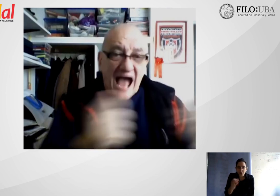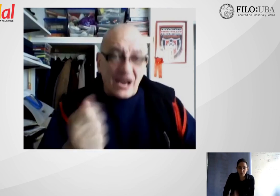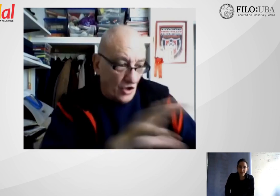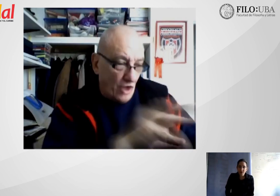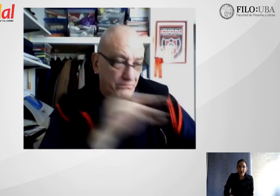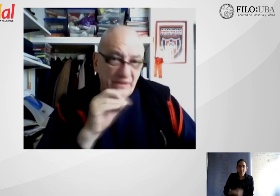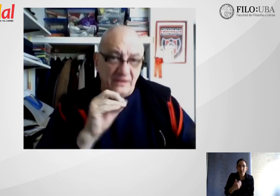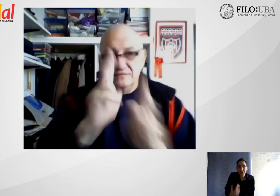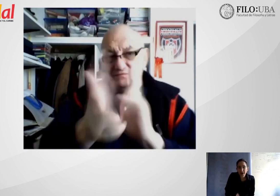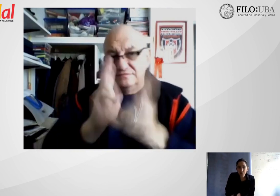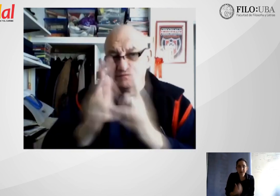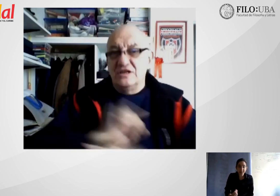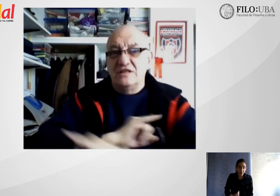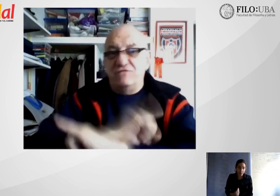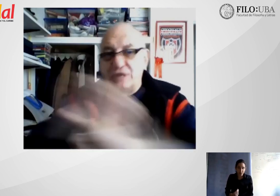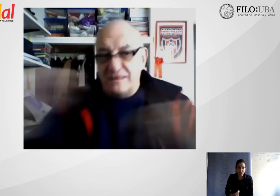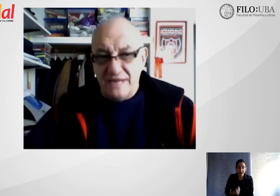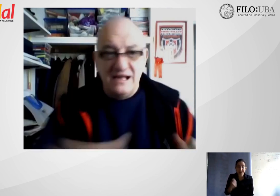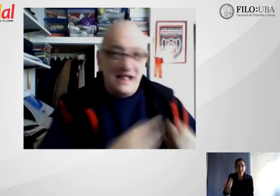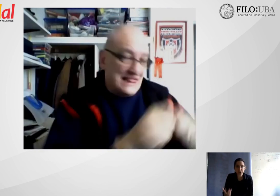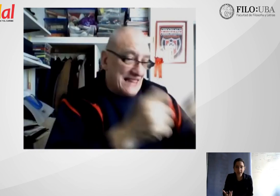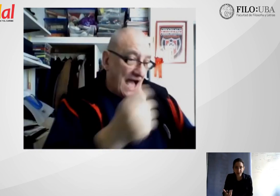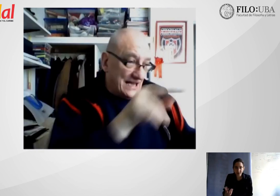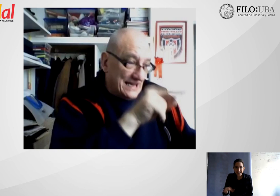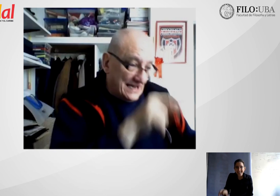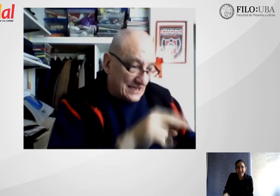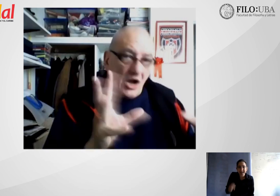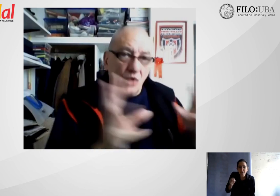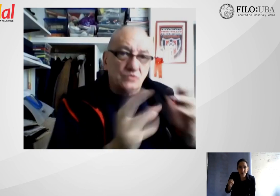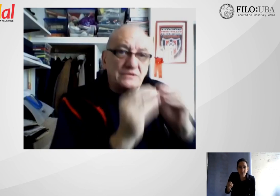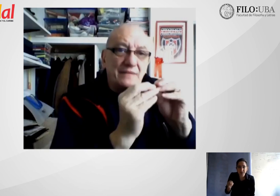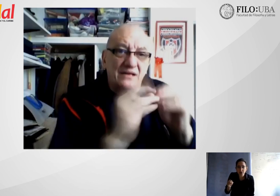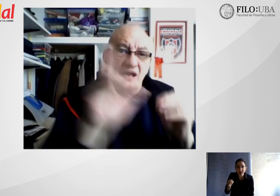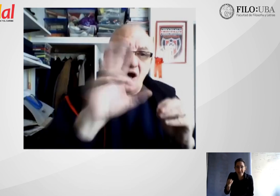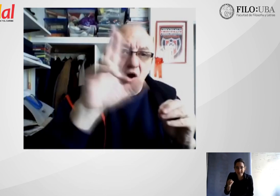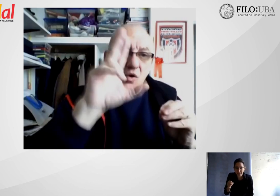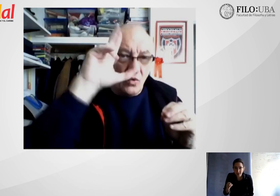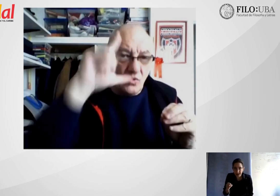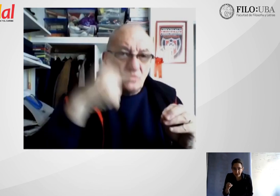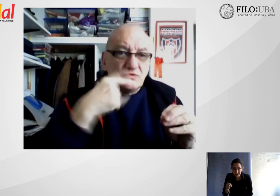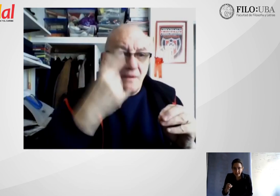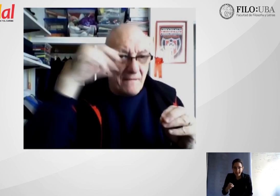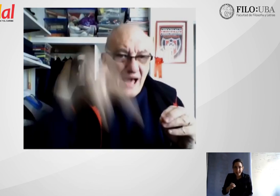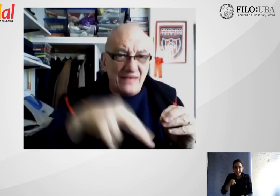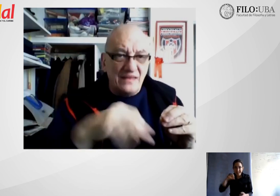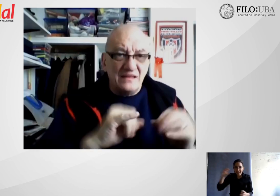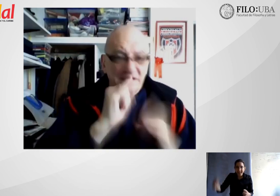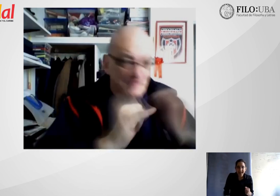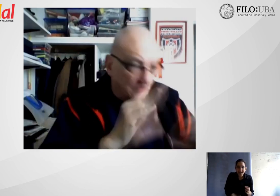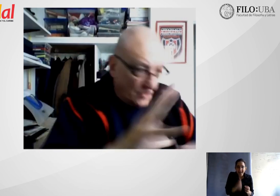nuestra información es por Facebook. ¿Qué hacemos las personas? Nosotras leemos el diario, sacamos la información que entendemos de ahí